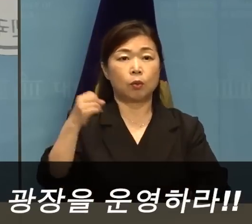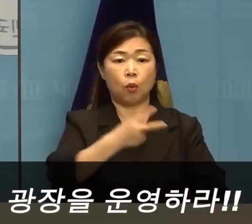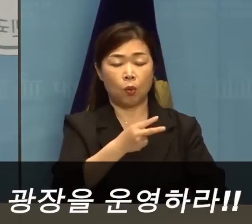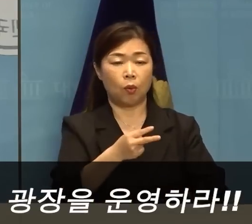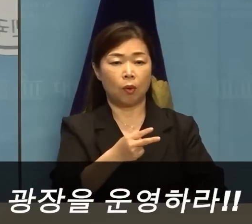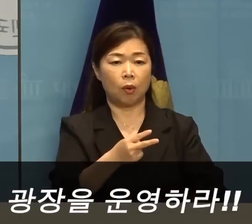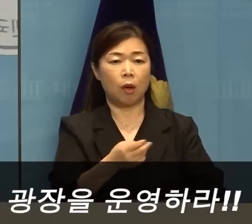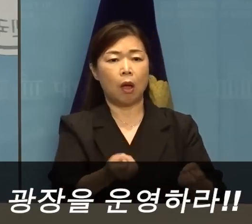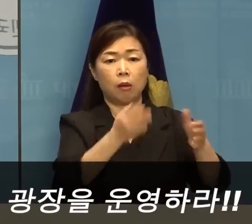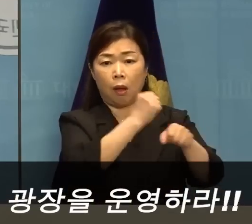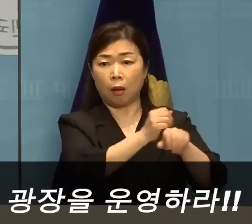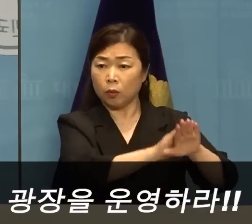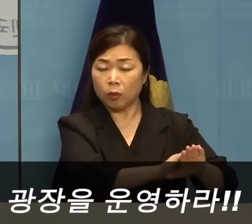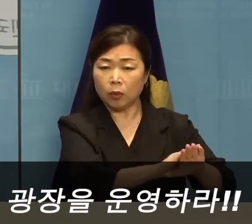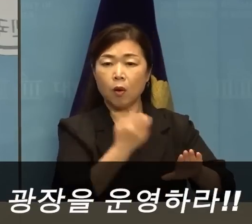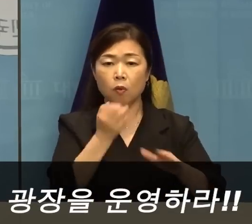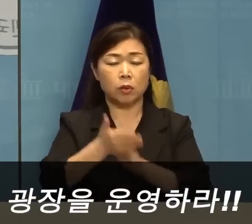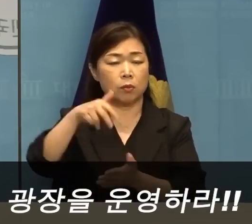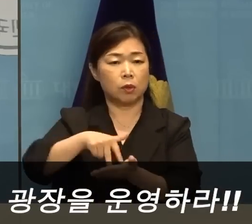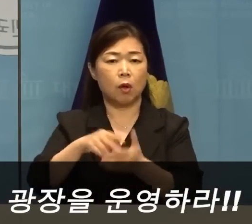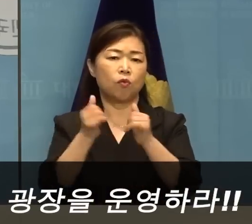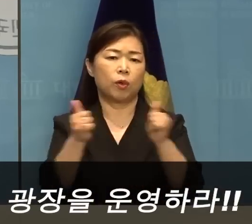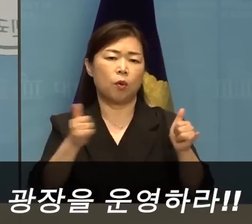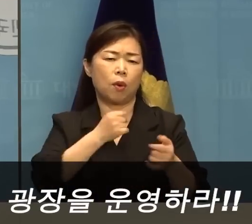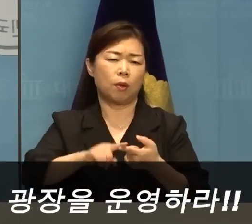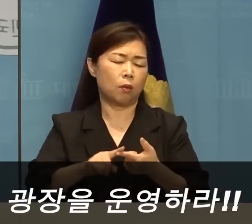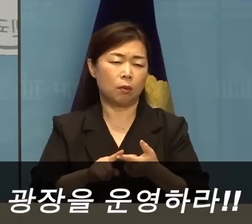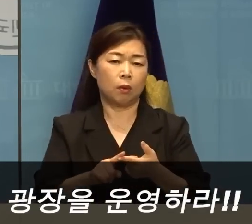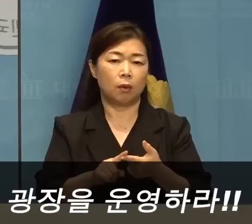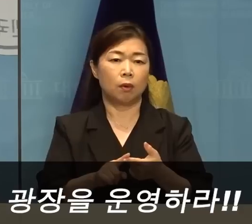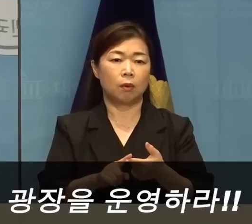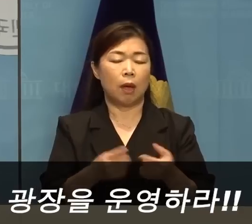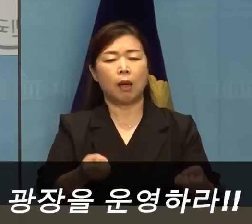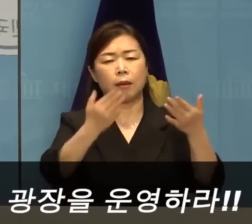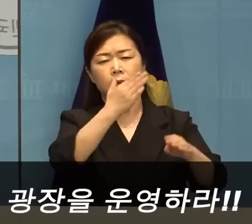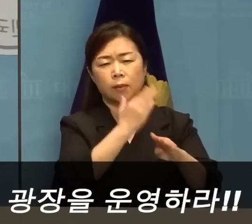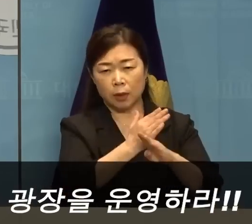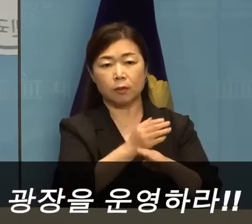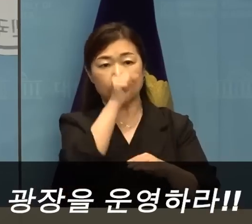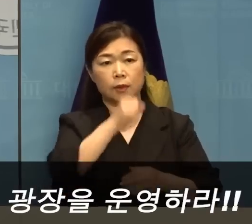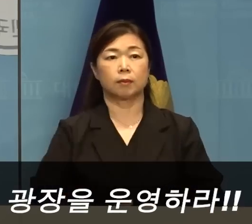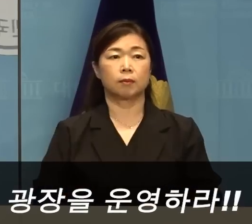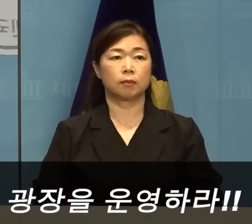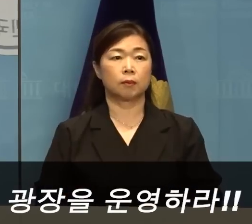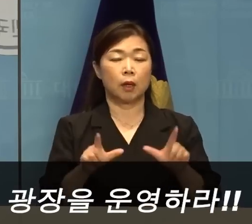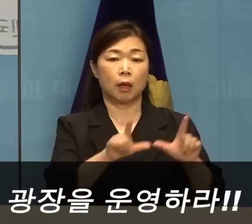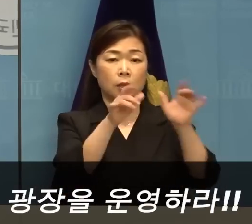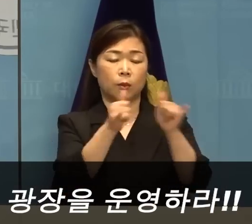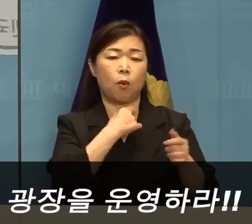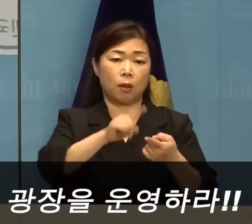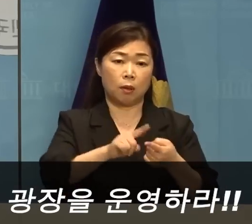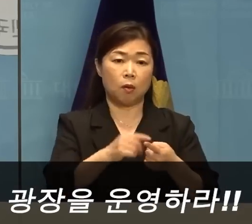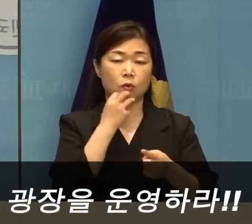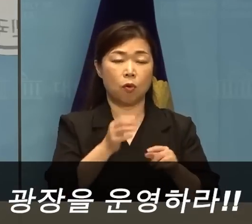마땅히 이 시민들과 국민들의 뜻을 받아들이고 이제는 이런 행태가 없어야 되겠다. 시민들의 뜻대로 서울시청